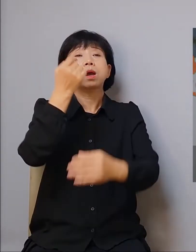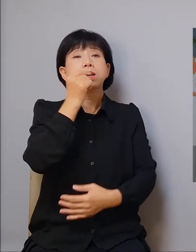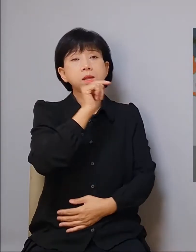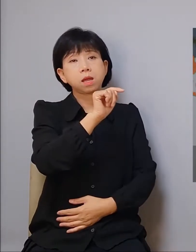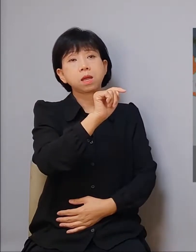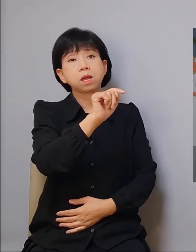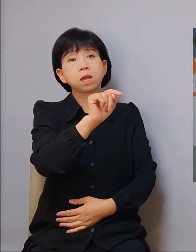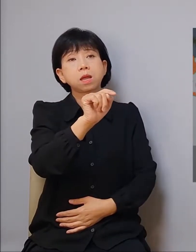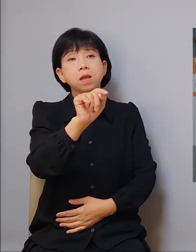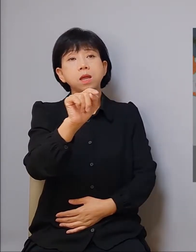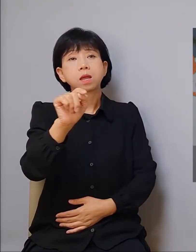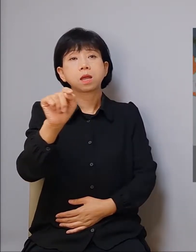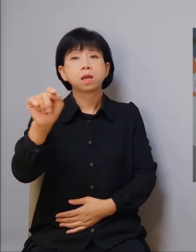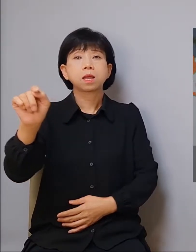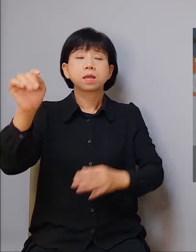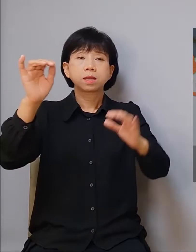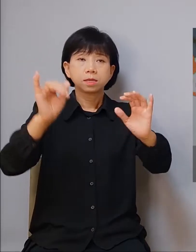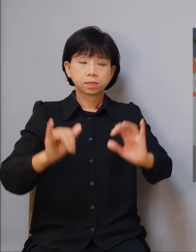바라보아라.